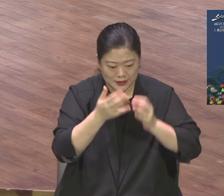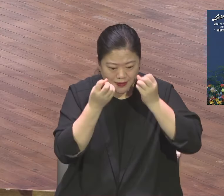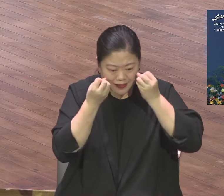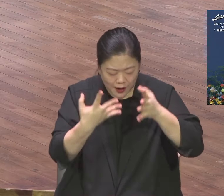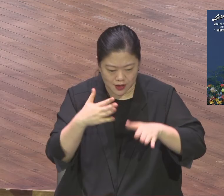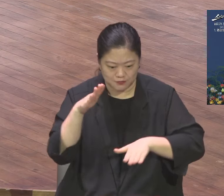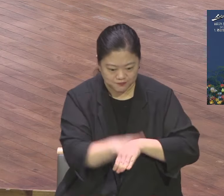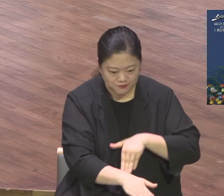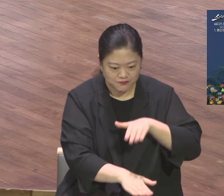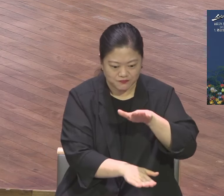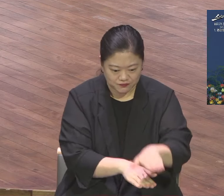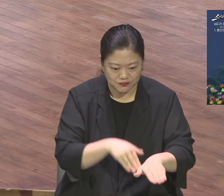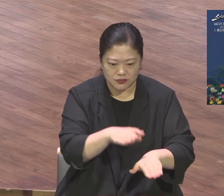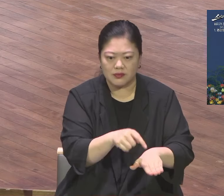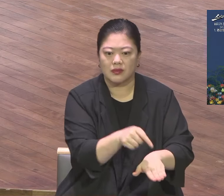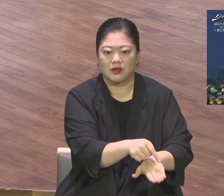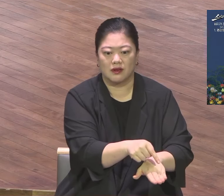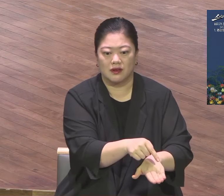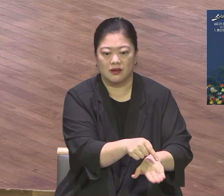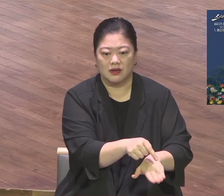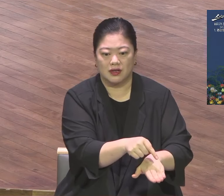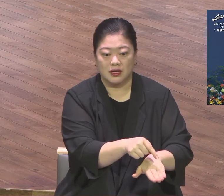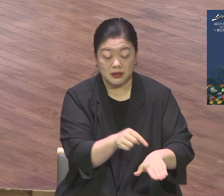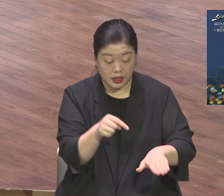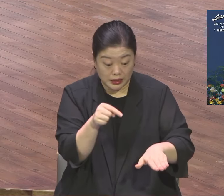신의를 지키는 자, 다시 말해서